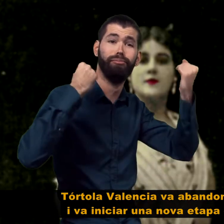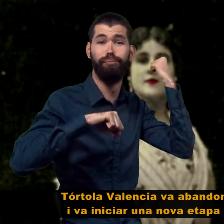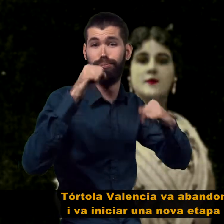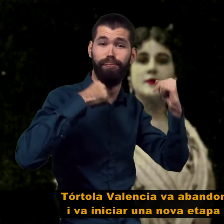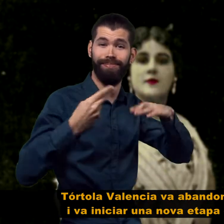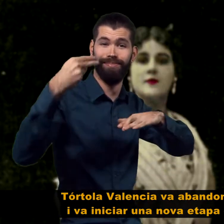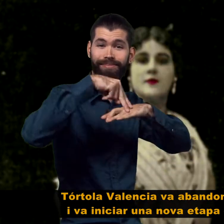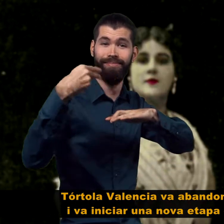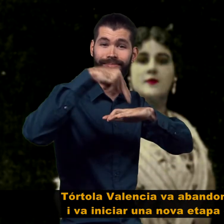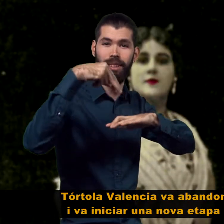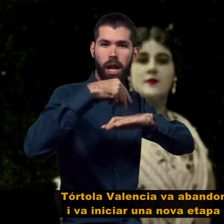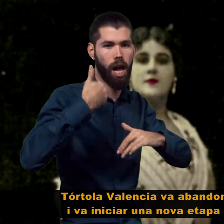etapa de la seva vida.